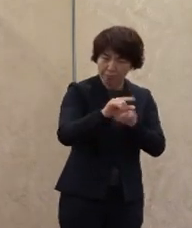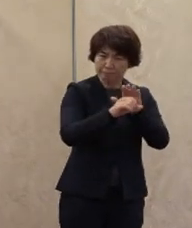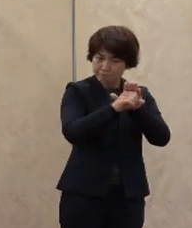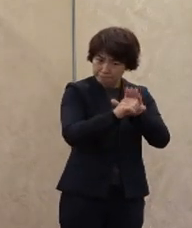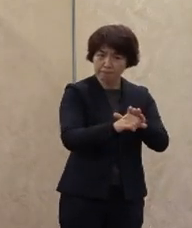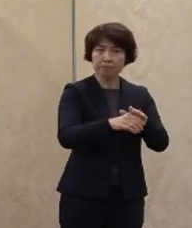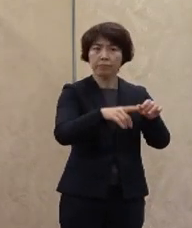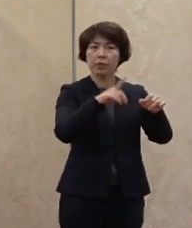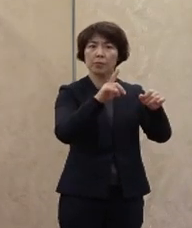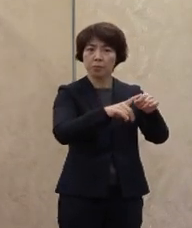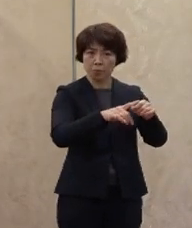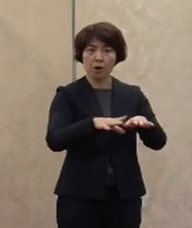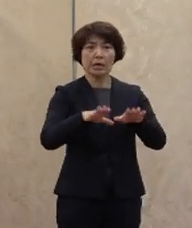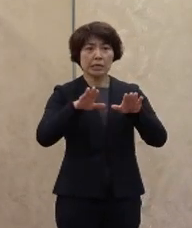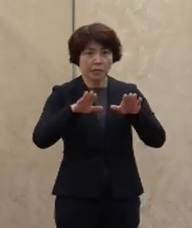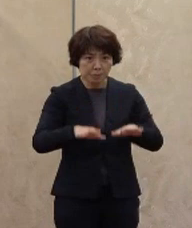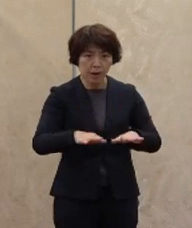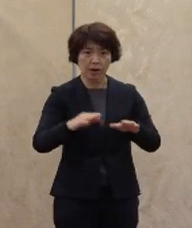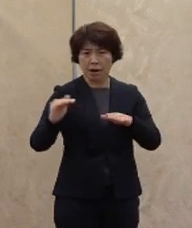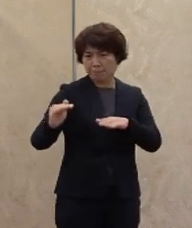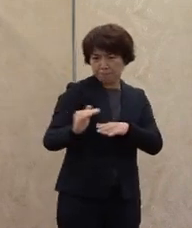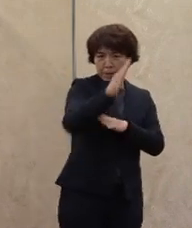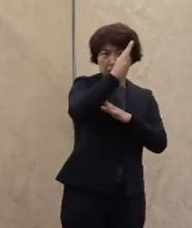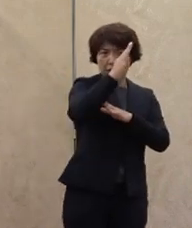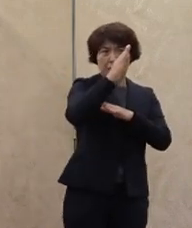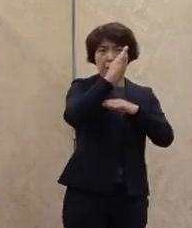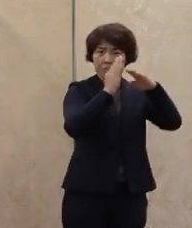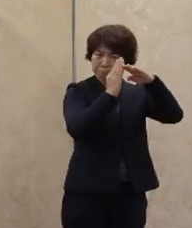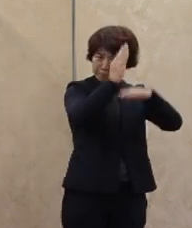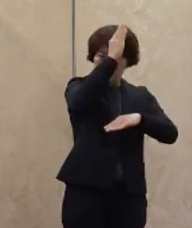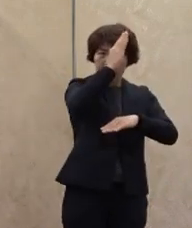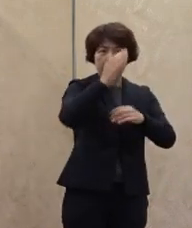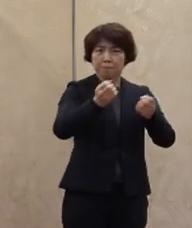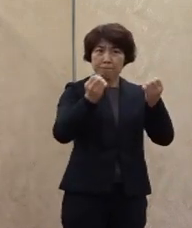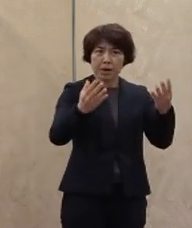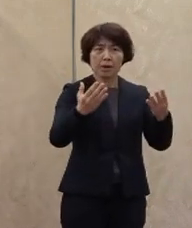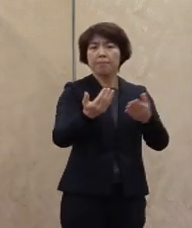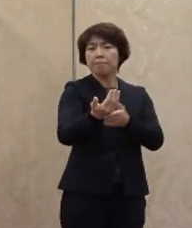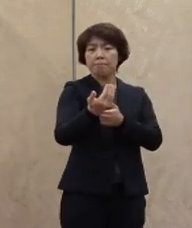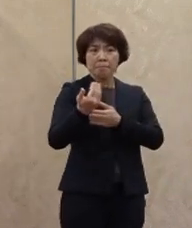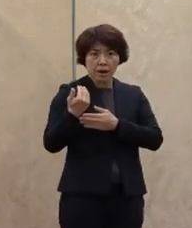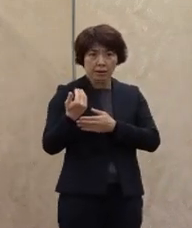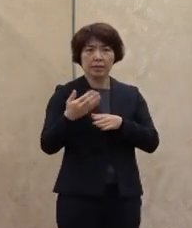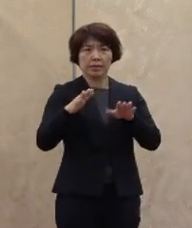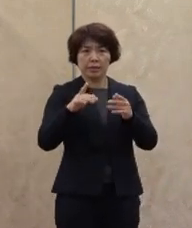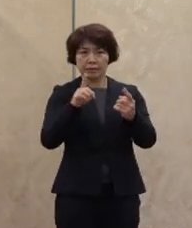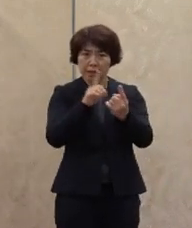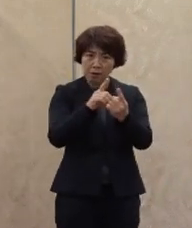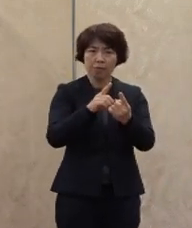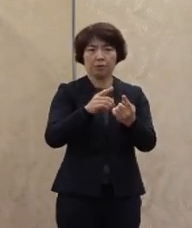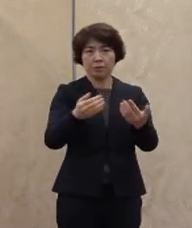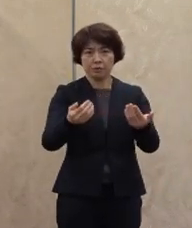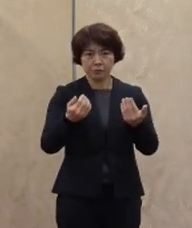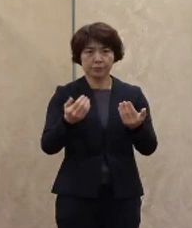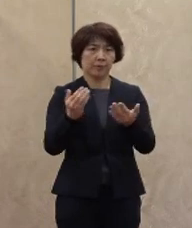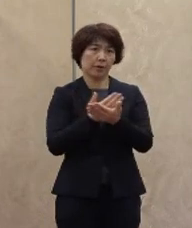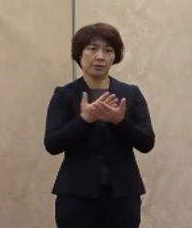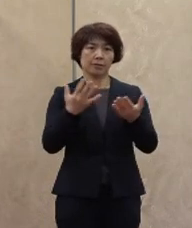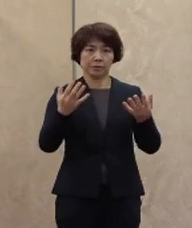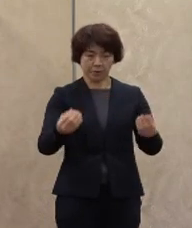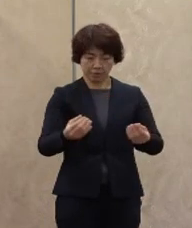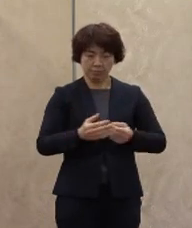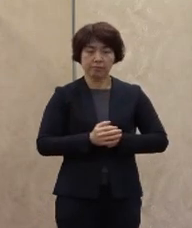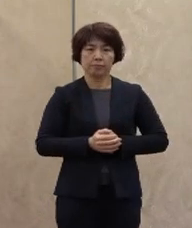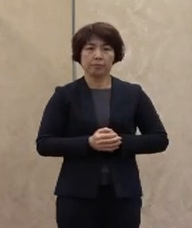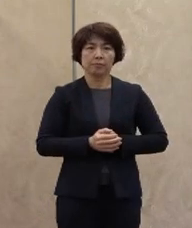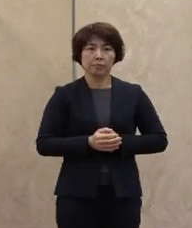今この場で感染拡大が伸びきってしまう前にやらなければならないと判断したところでもあります。ですので、ぜひ